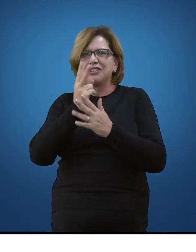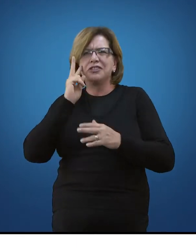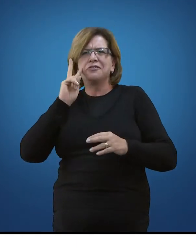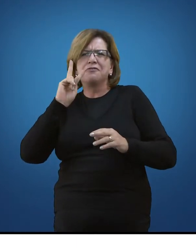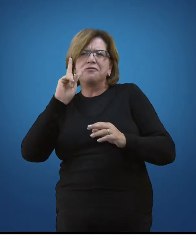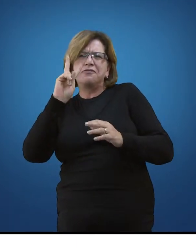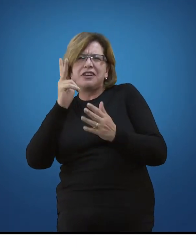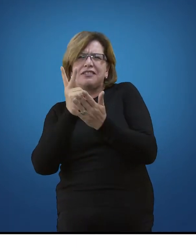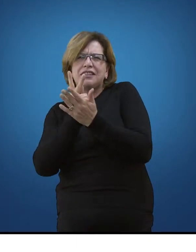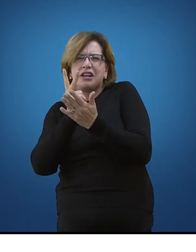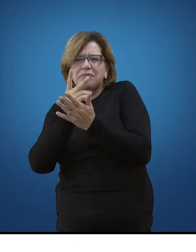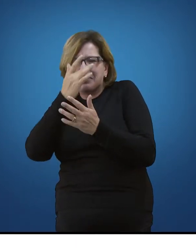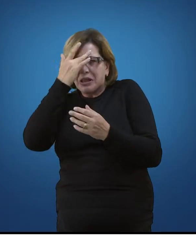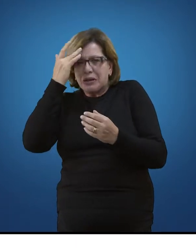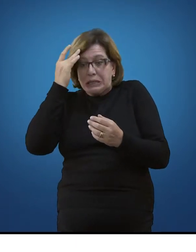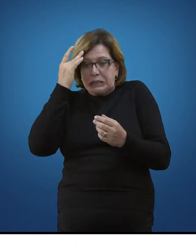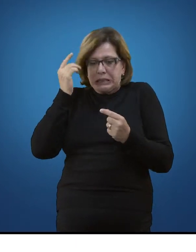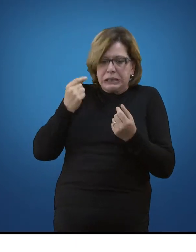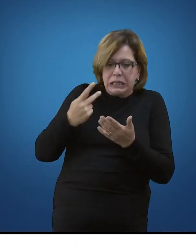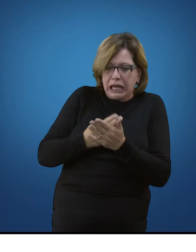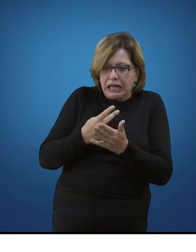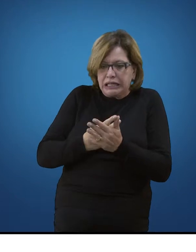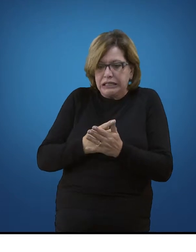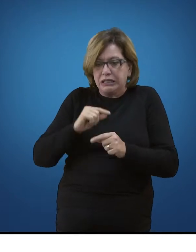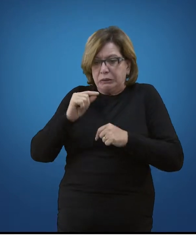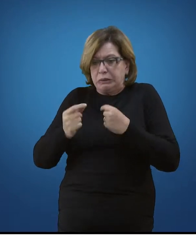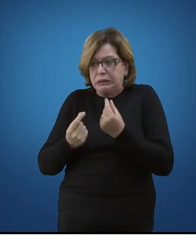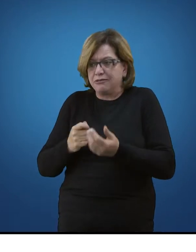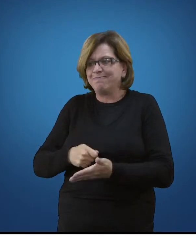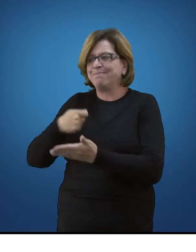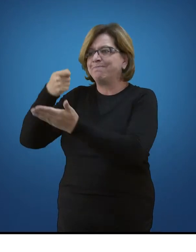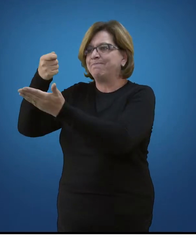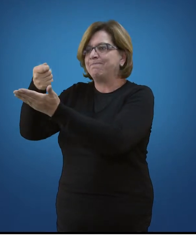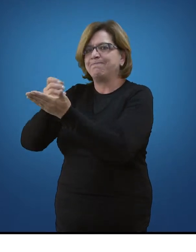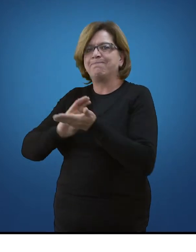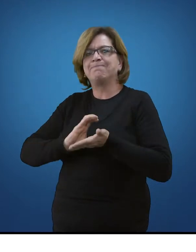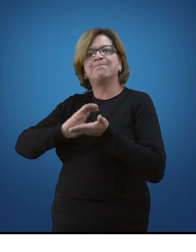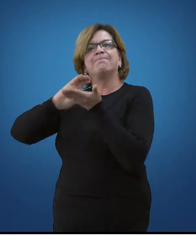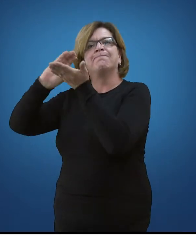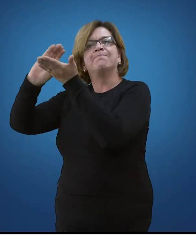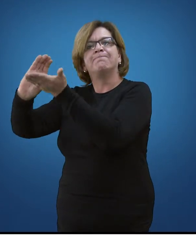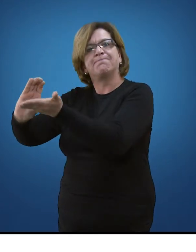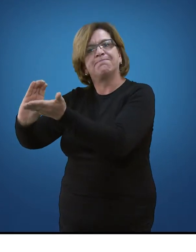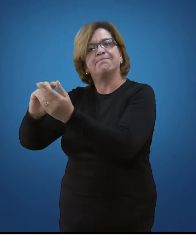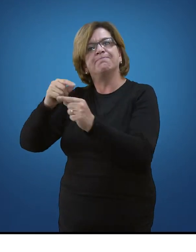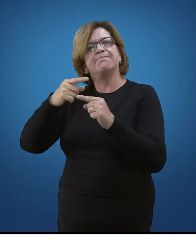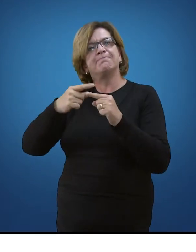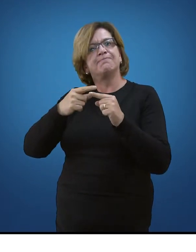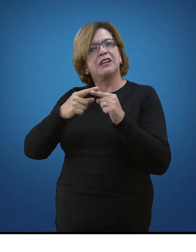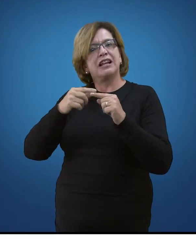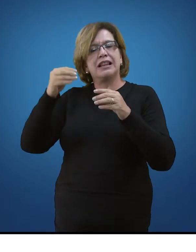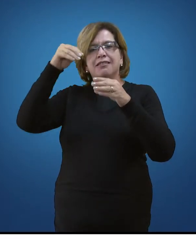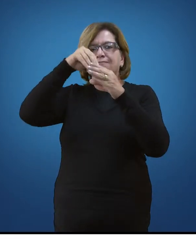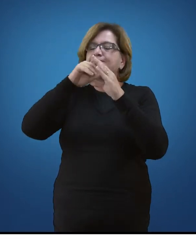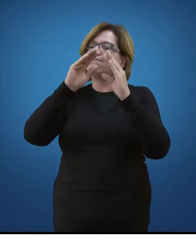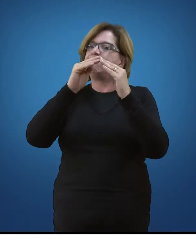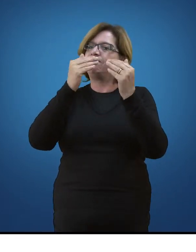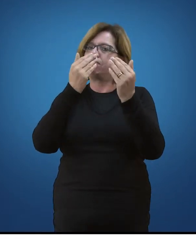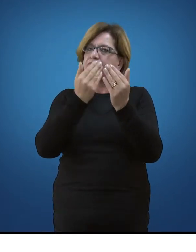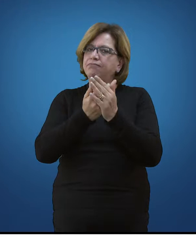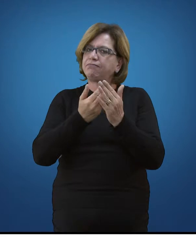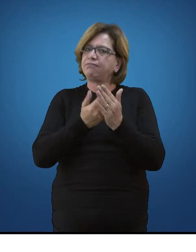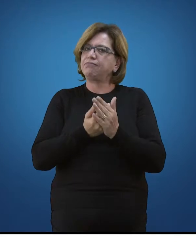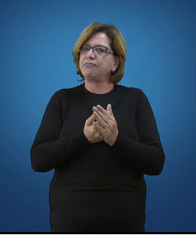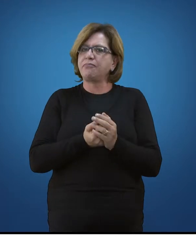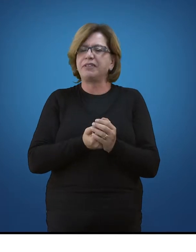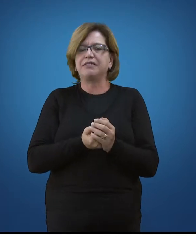pessoas públicas tendo que devolver recursos que não foram geridos de forma adequada. Numa unidade escolar, voltando à